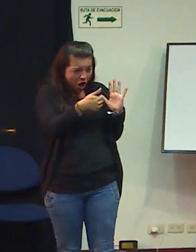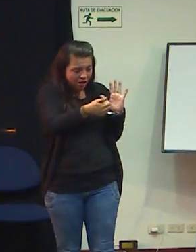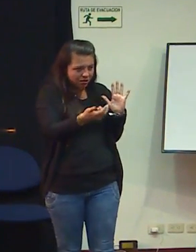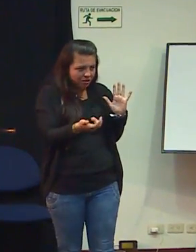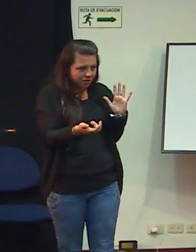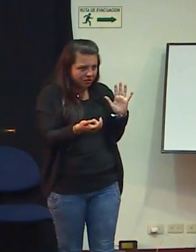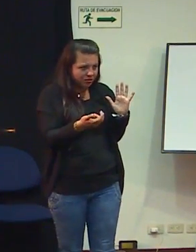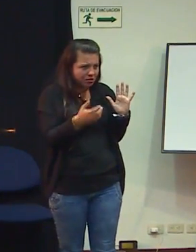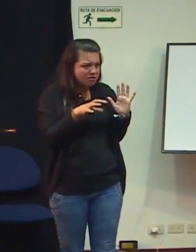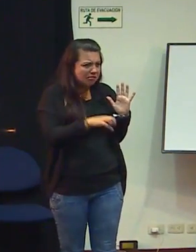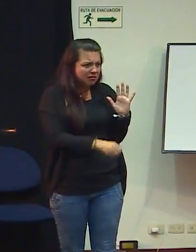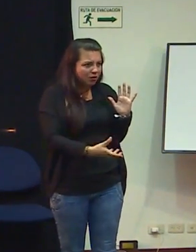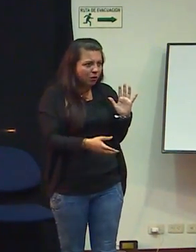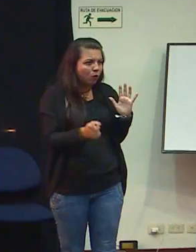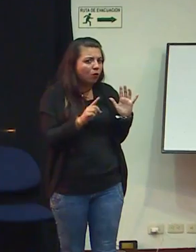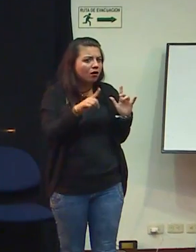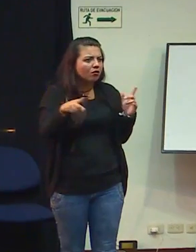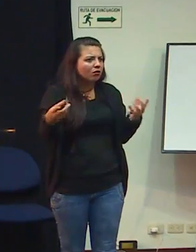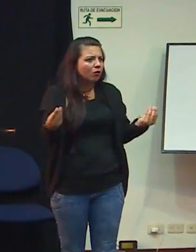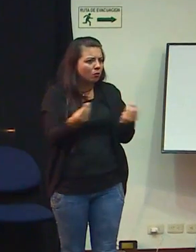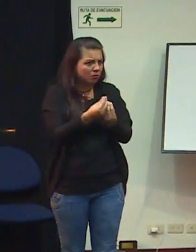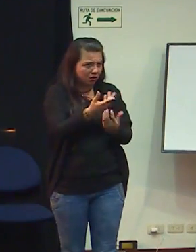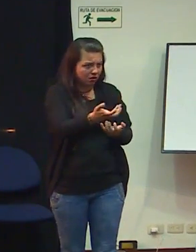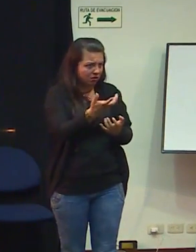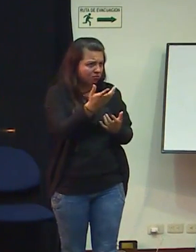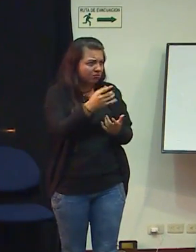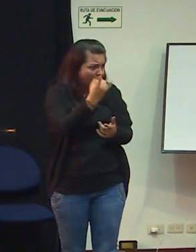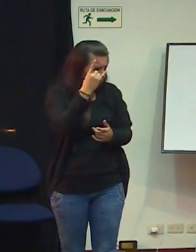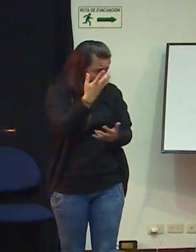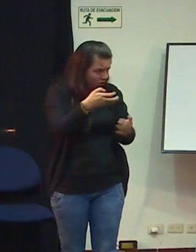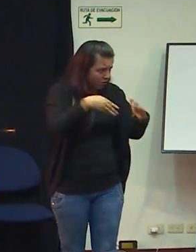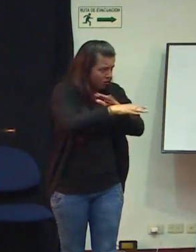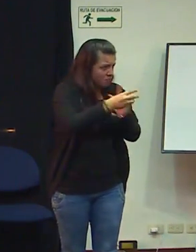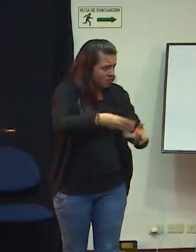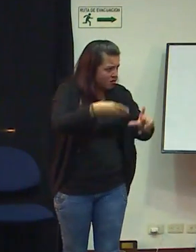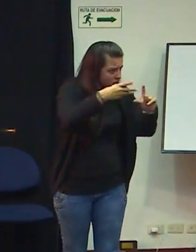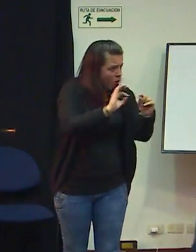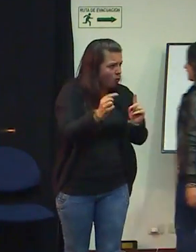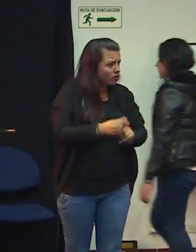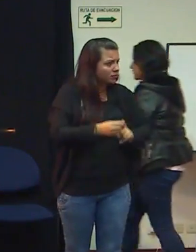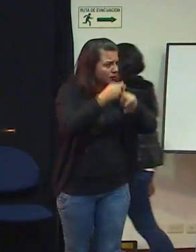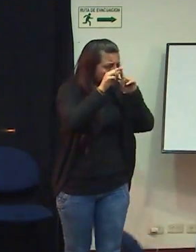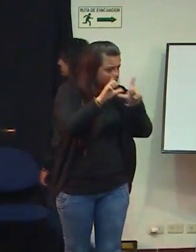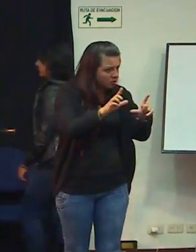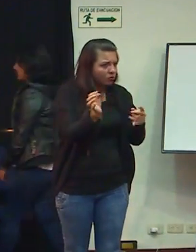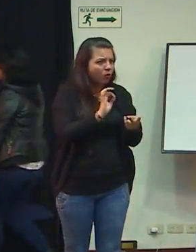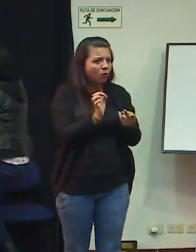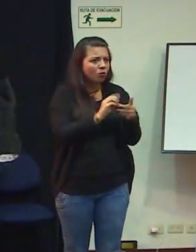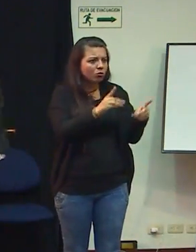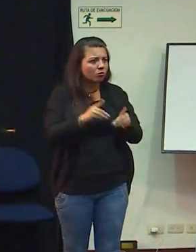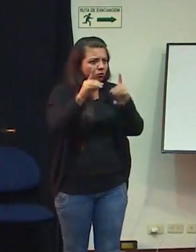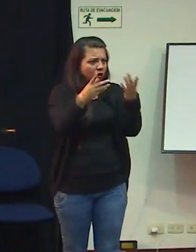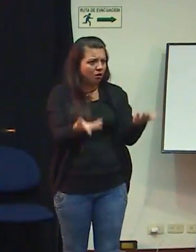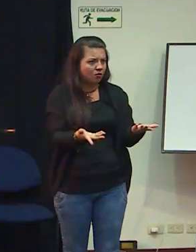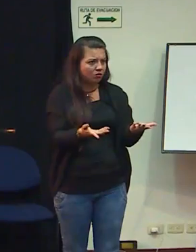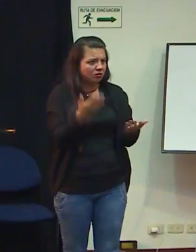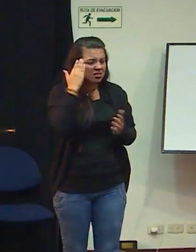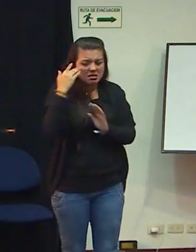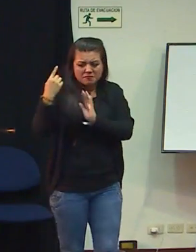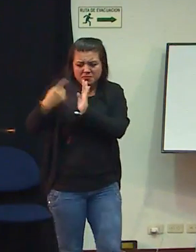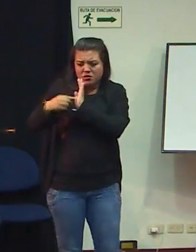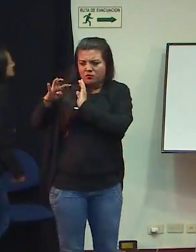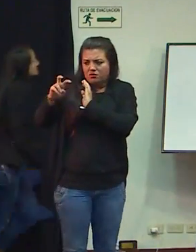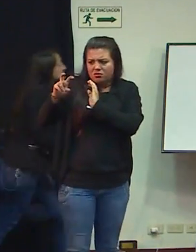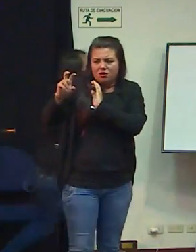posgrado? ¿O es que algún compañero no quisiera entrar aquí a hacer una maestría, una especialización, un doctorado? Y no saber que desde el 79 no hay